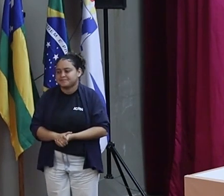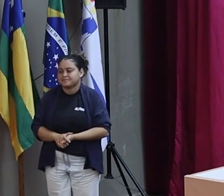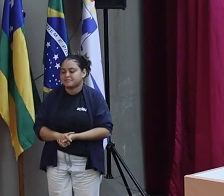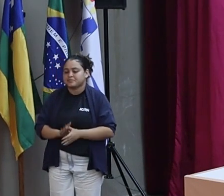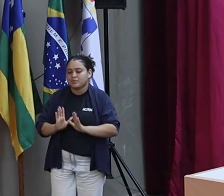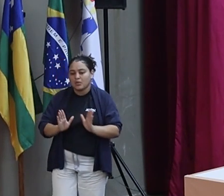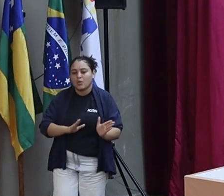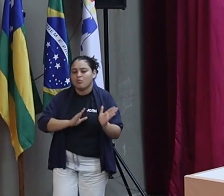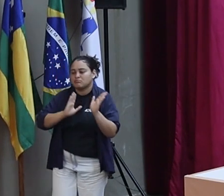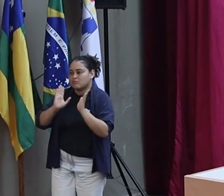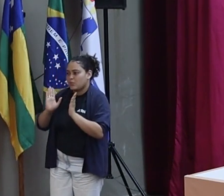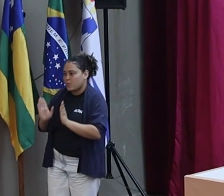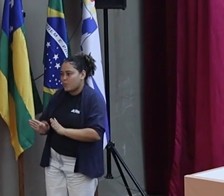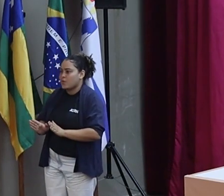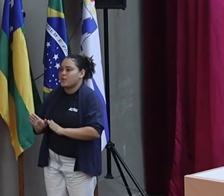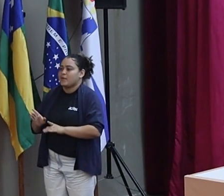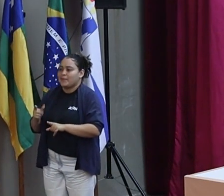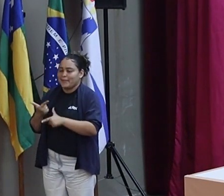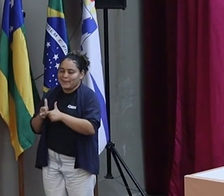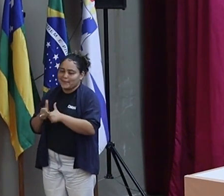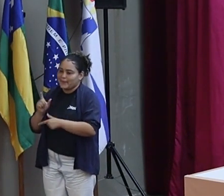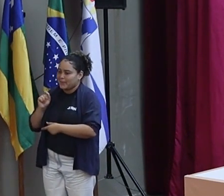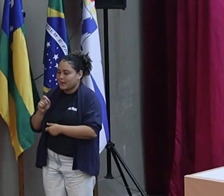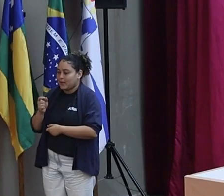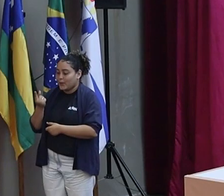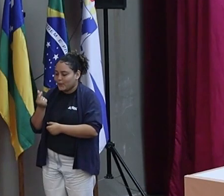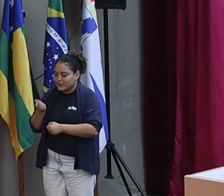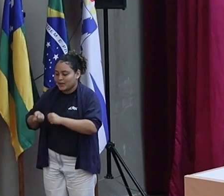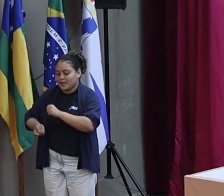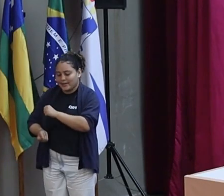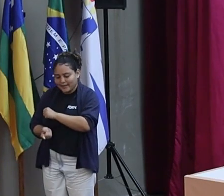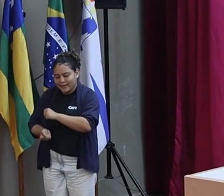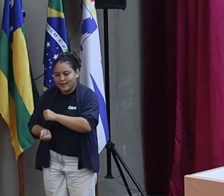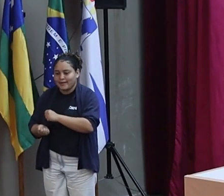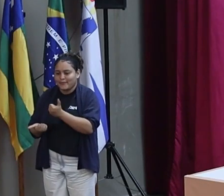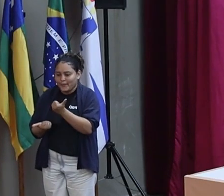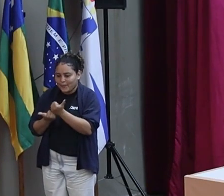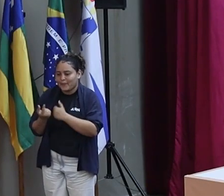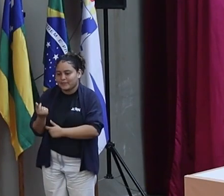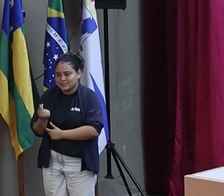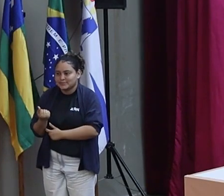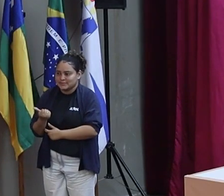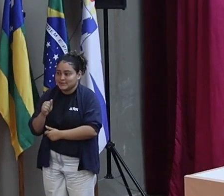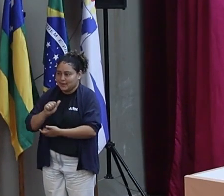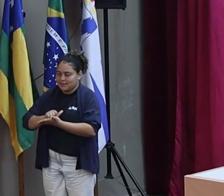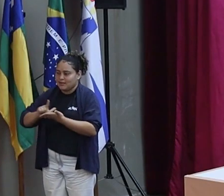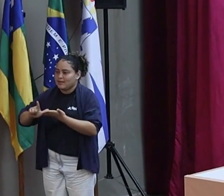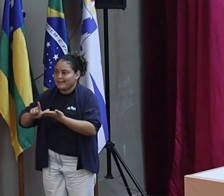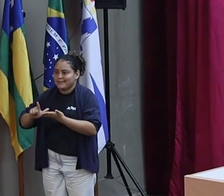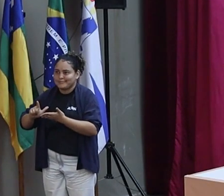também foi a retirada de financiamento do Fundo Nacional de Ciência e Tecnologia, não é, que a LAB também organizou uma